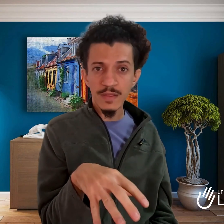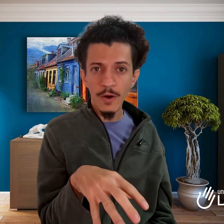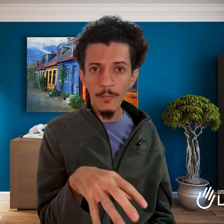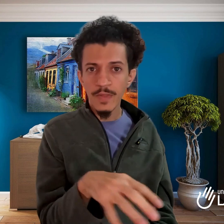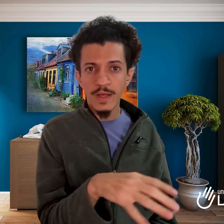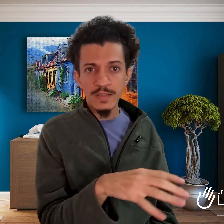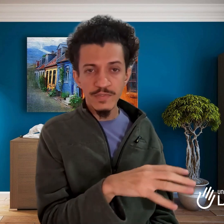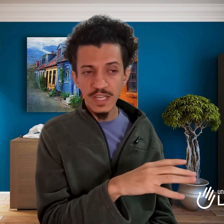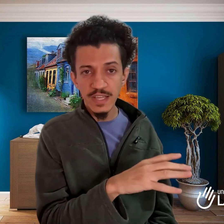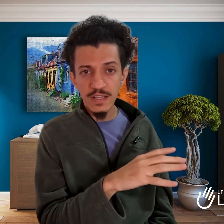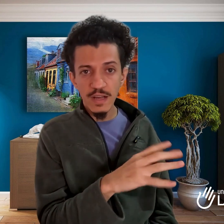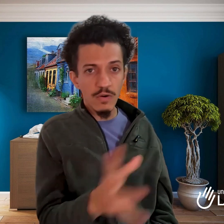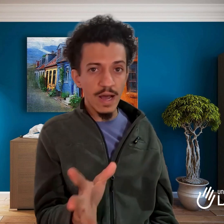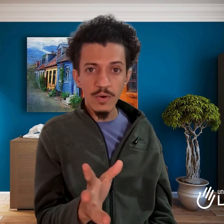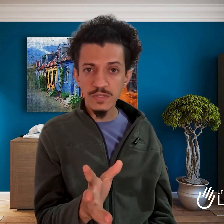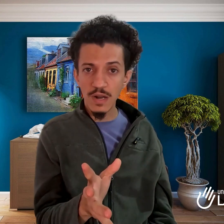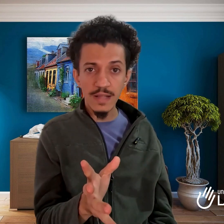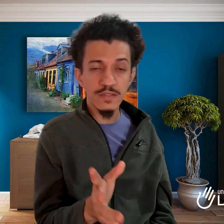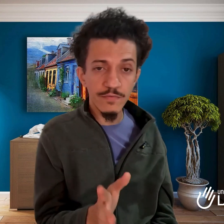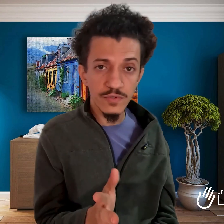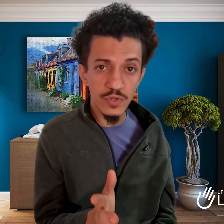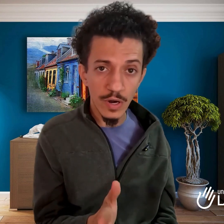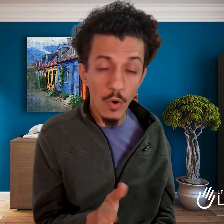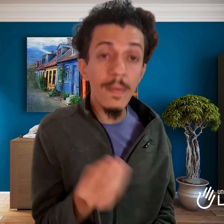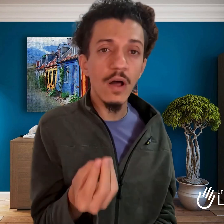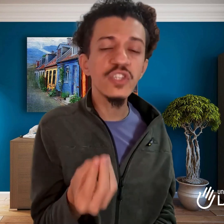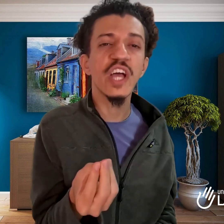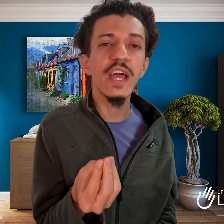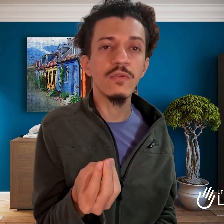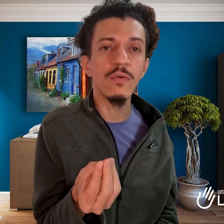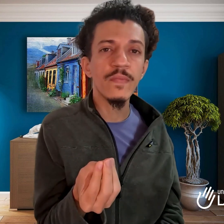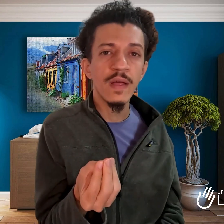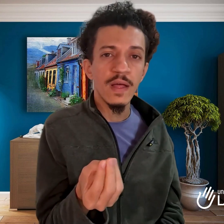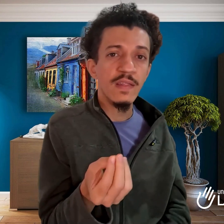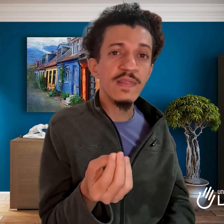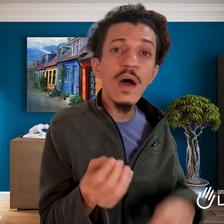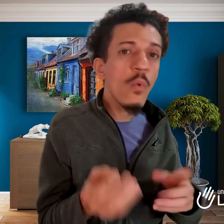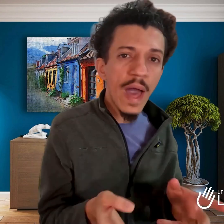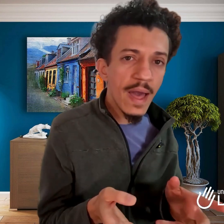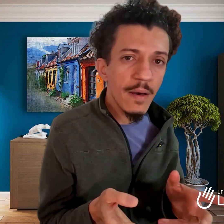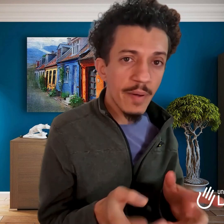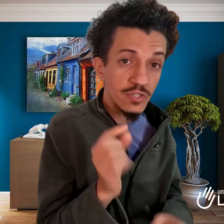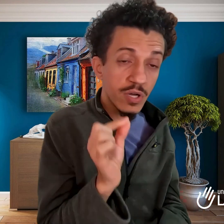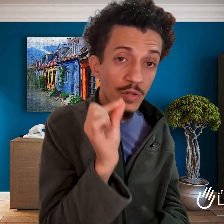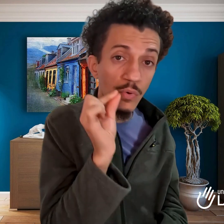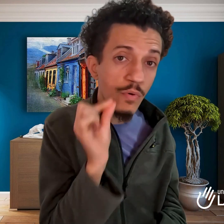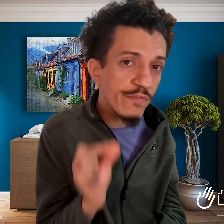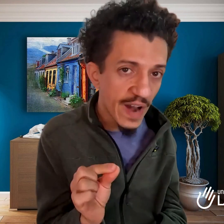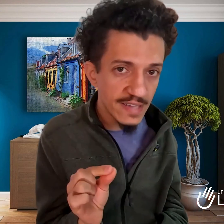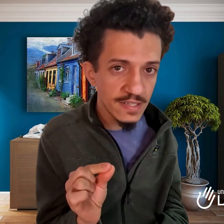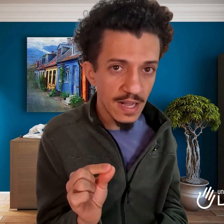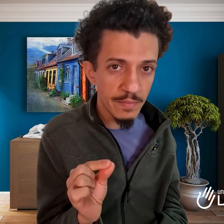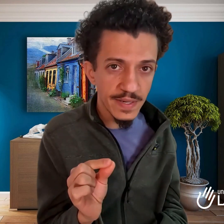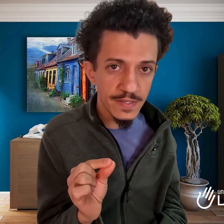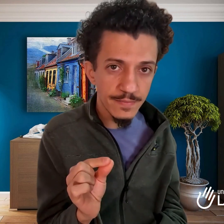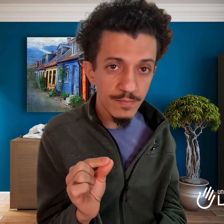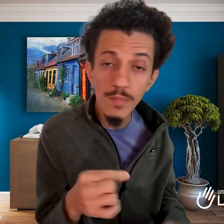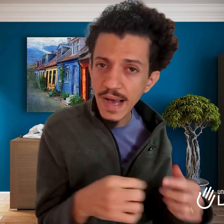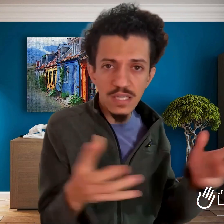Então, se você tenta decorar coisas isoladas, não funciona. O melhor jeito não é praticando com frases na Libras, por mais que as frases